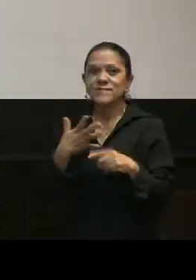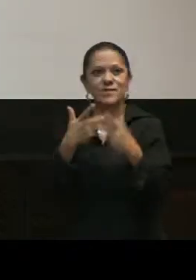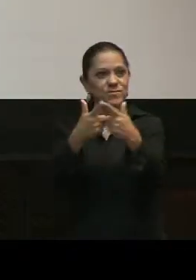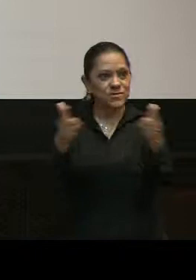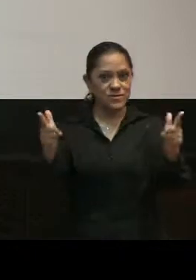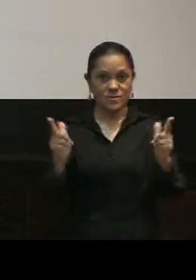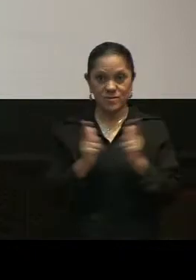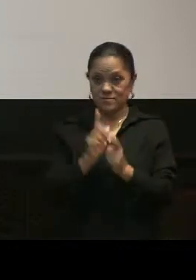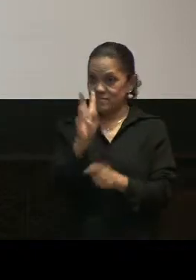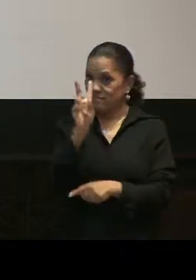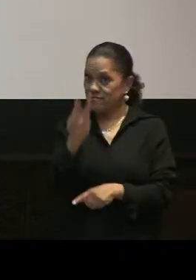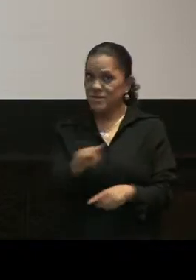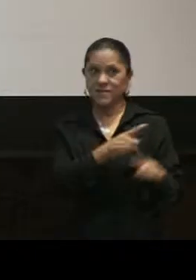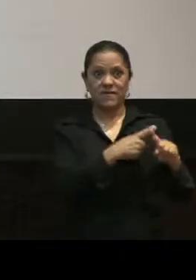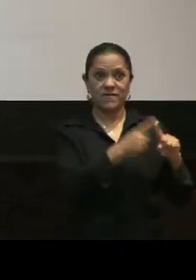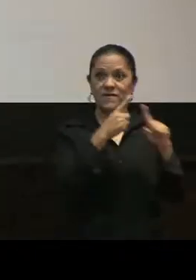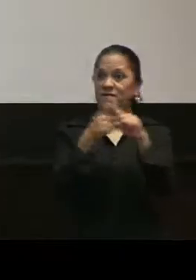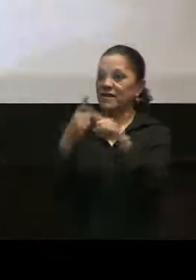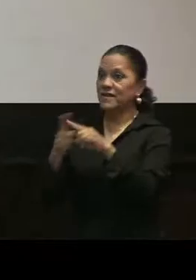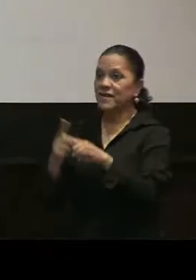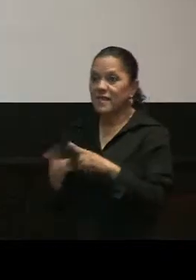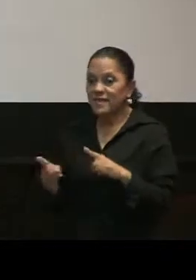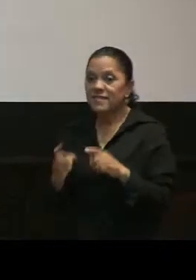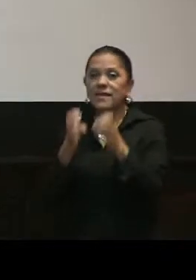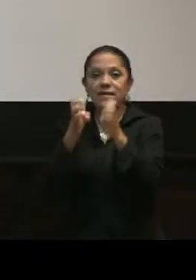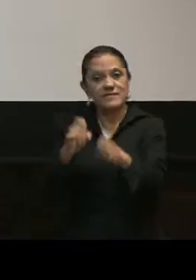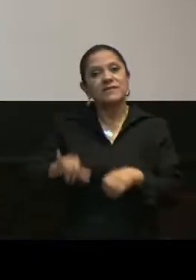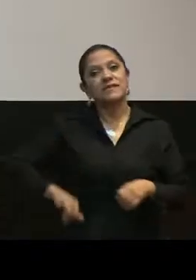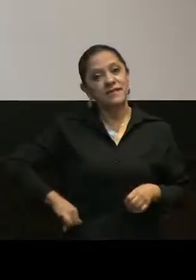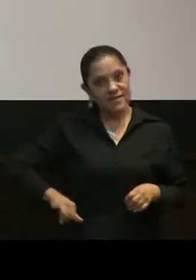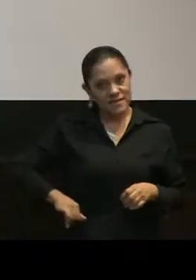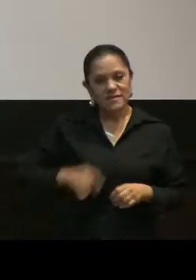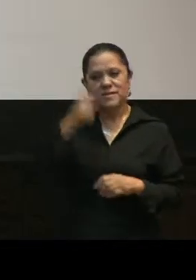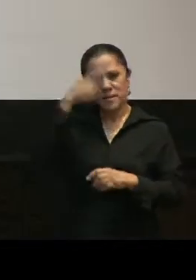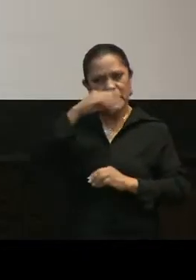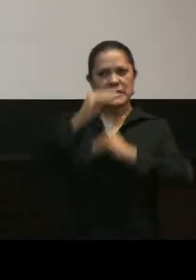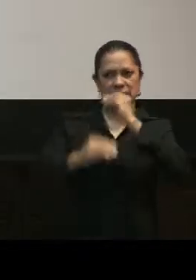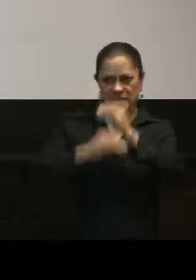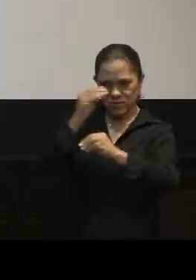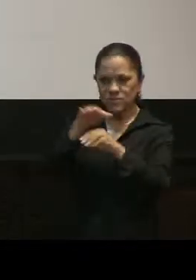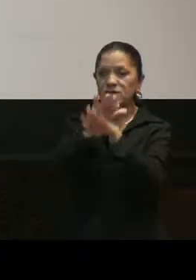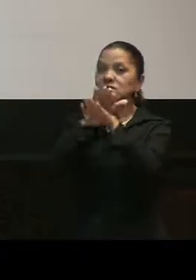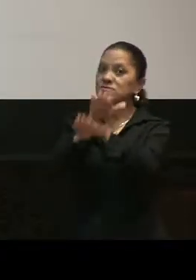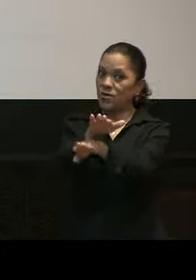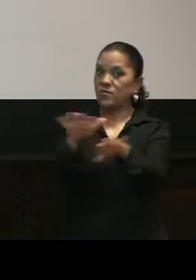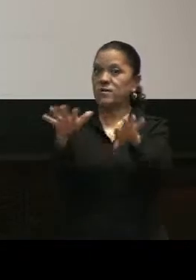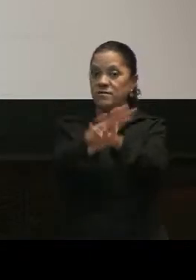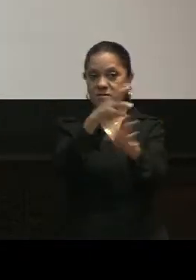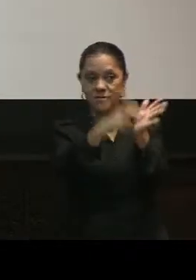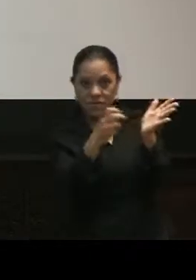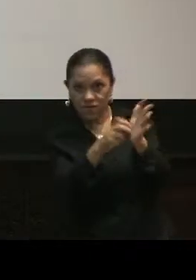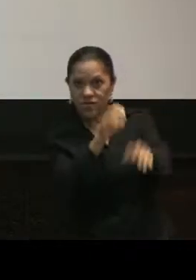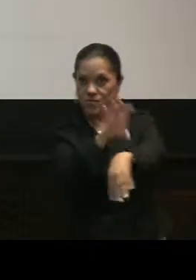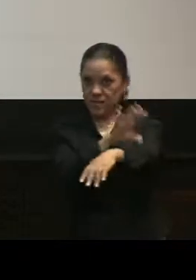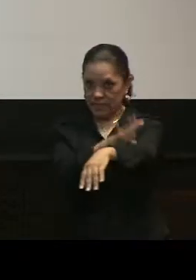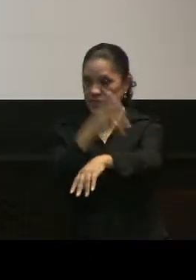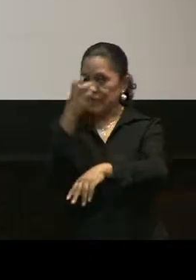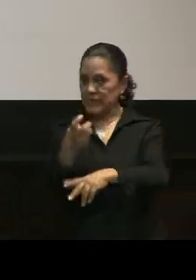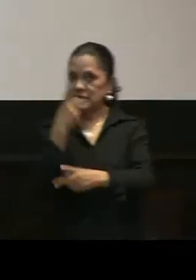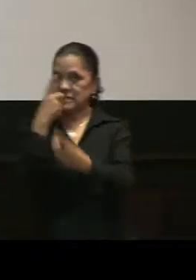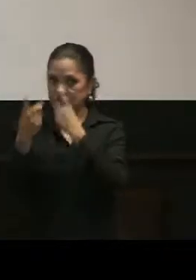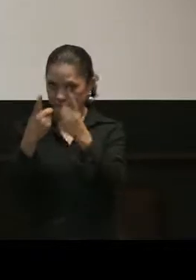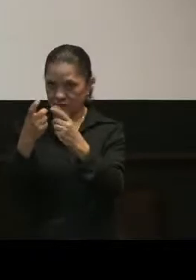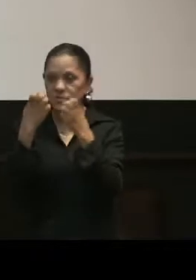comunidad realmente diversa que está interesada en discutir sobre la reforma energética. Este coloquio